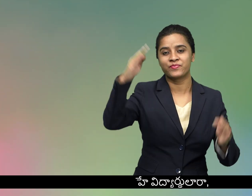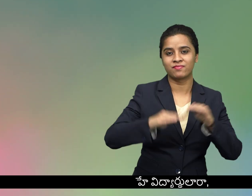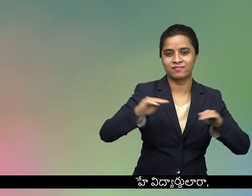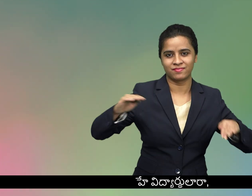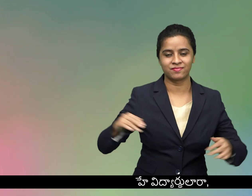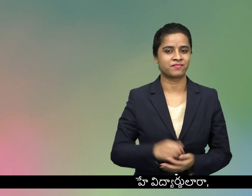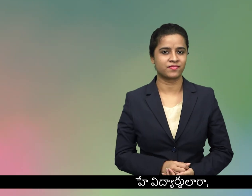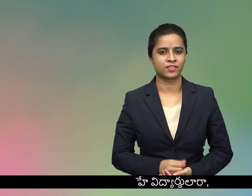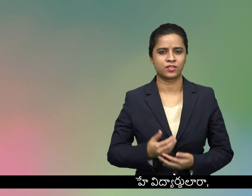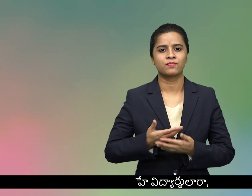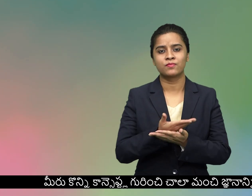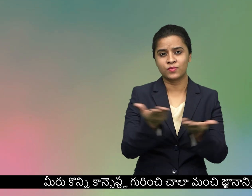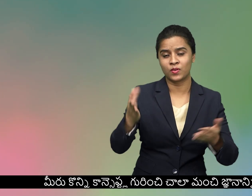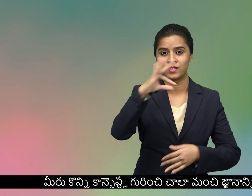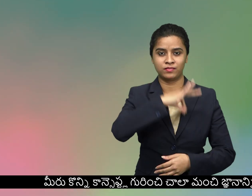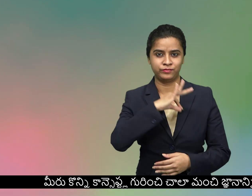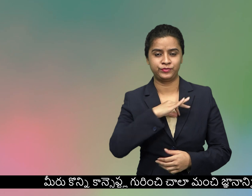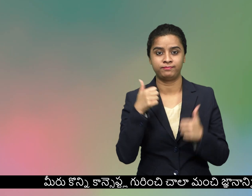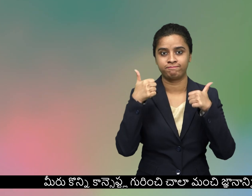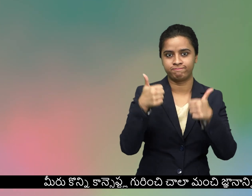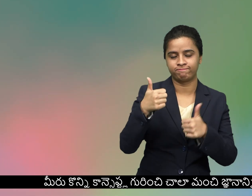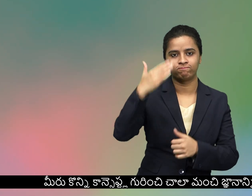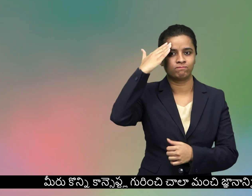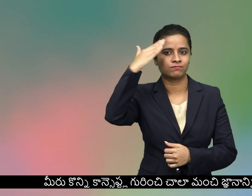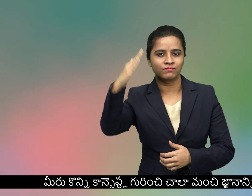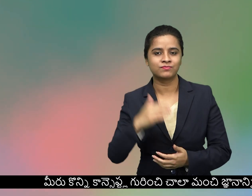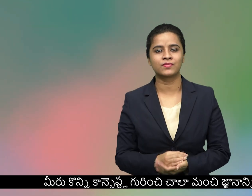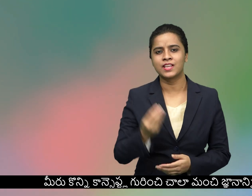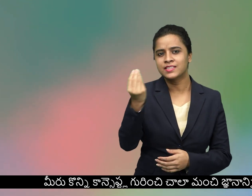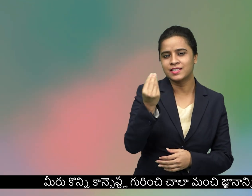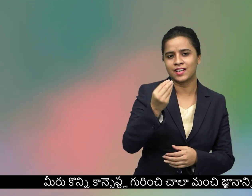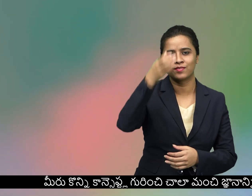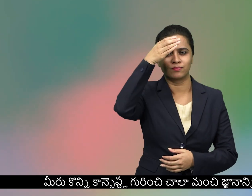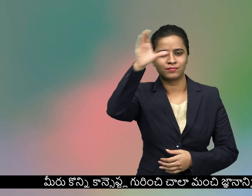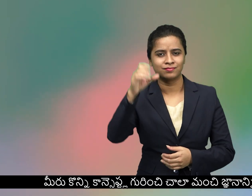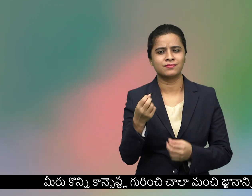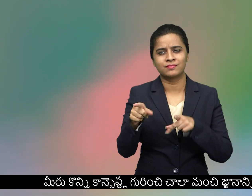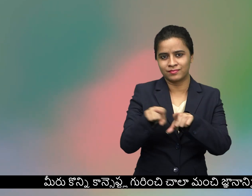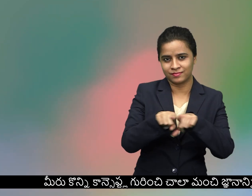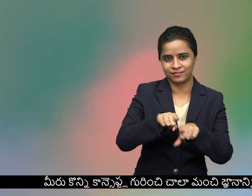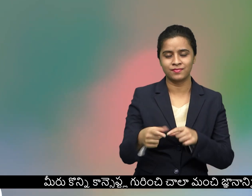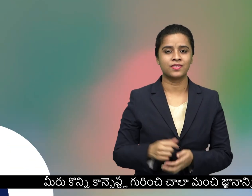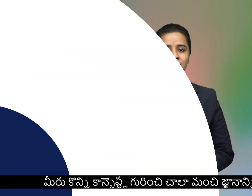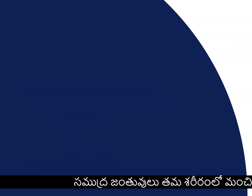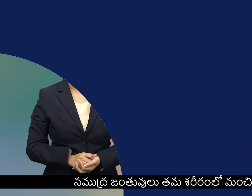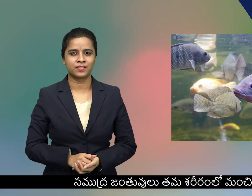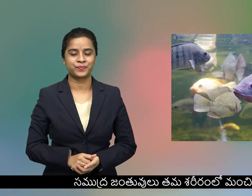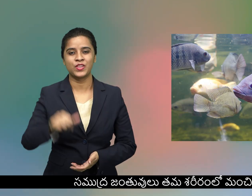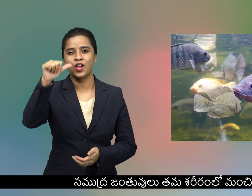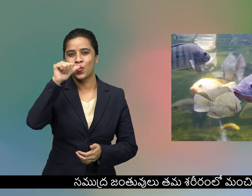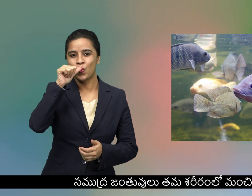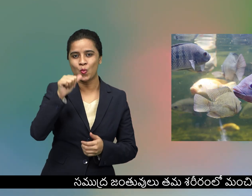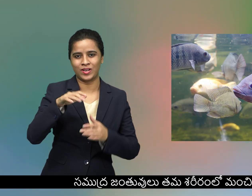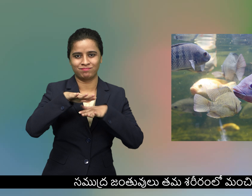హే విద్యార్థులారా! మీరు కొన్ని కాన్సెప్ట్ల గురించి చాలా మంచి జ్ఞానాన్ని పొందారు.